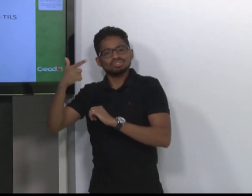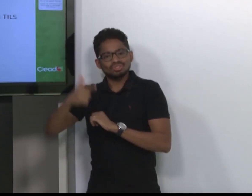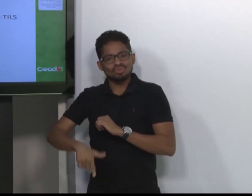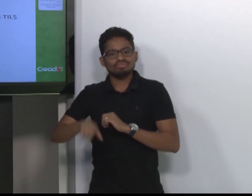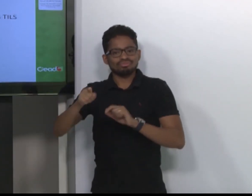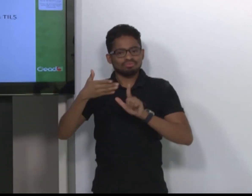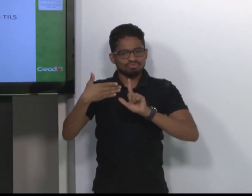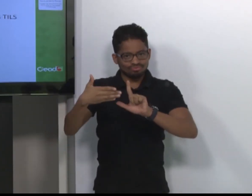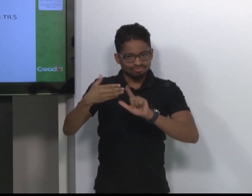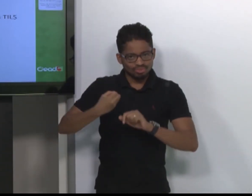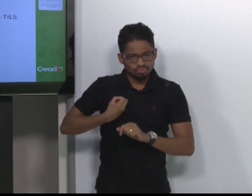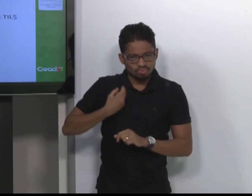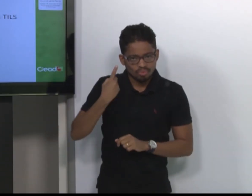1.